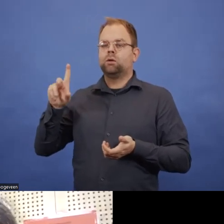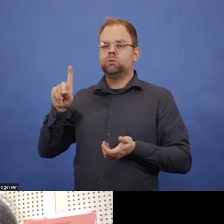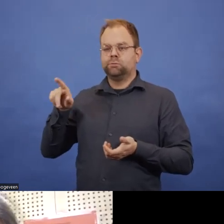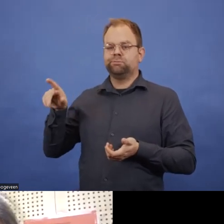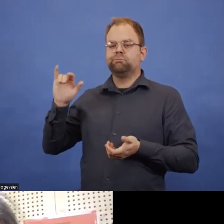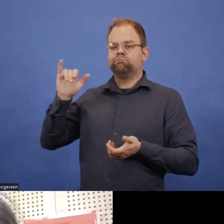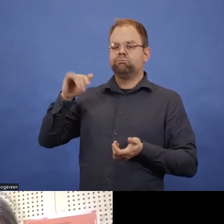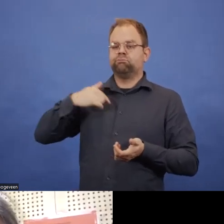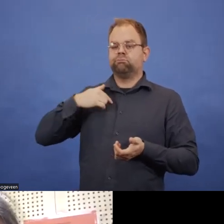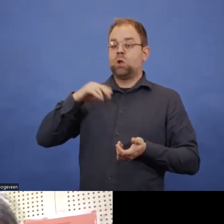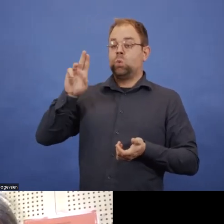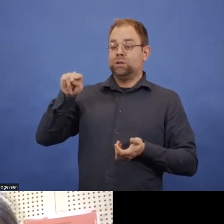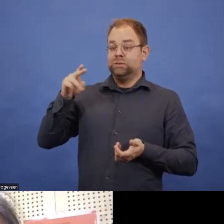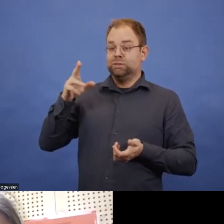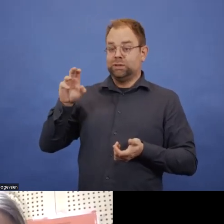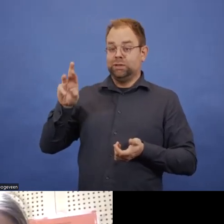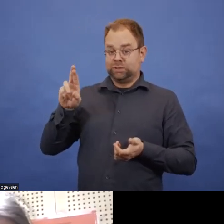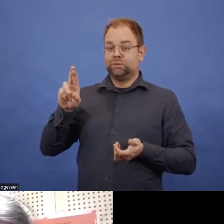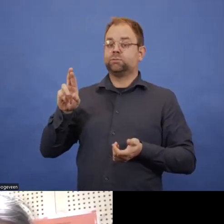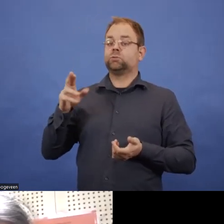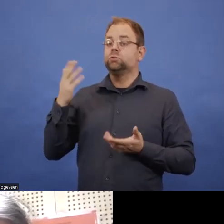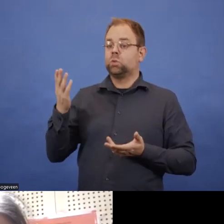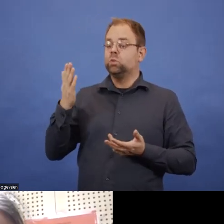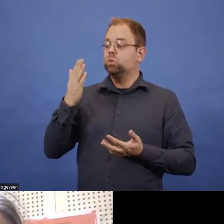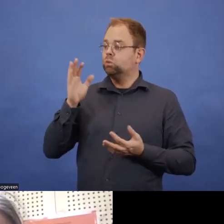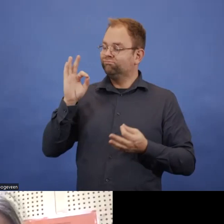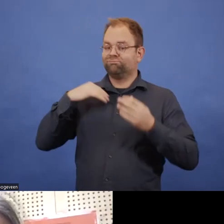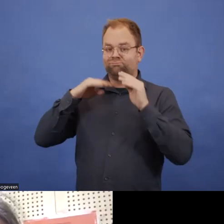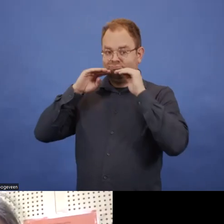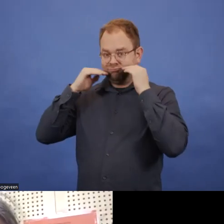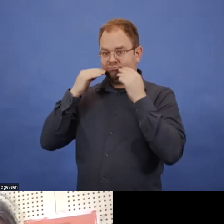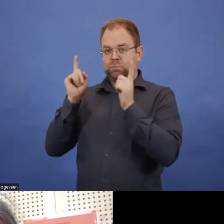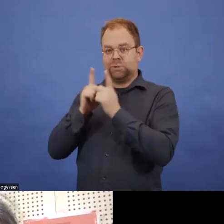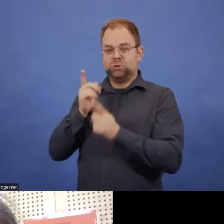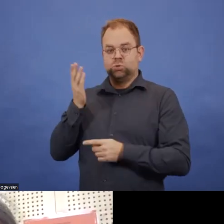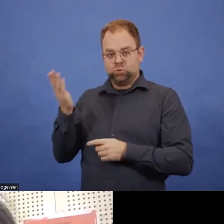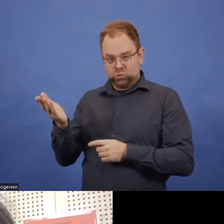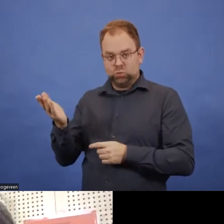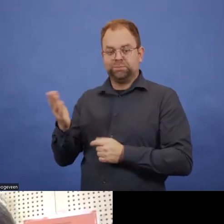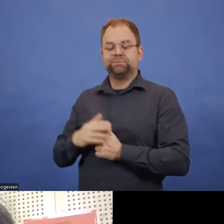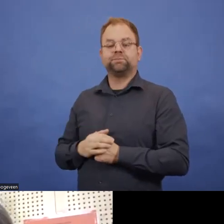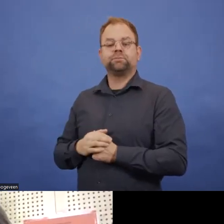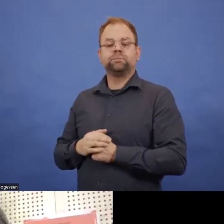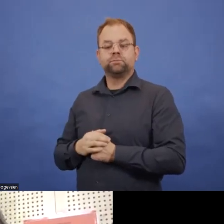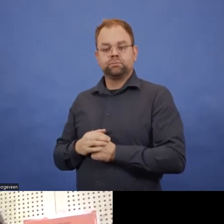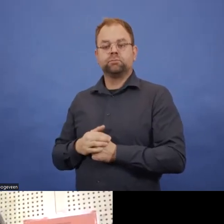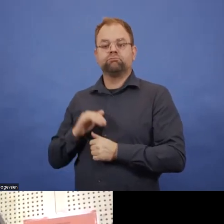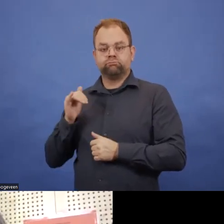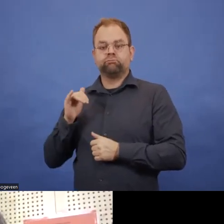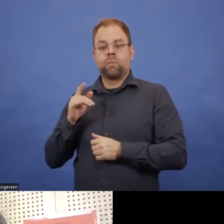bonito verte en línea y estoy muy feliz de que estás en la